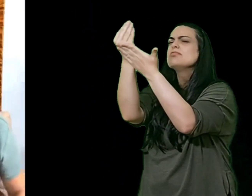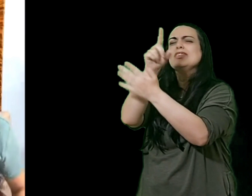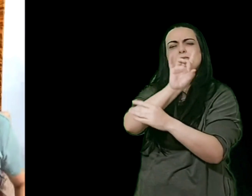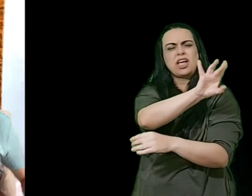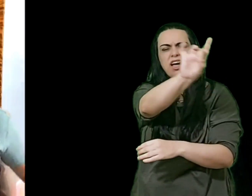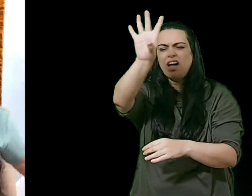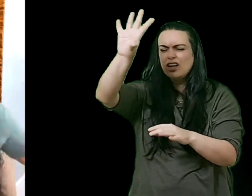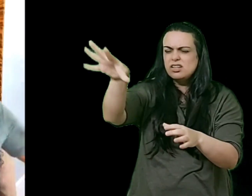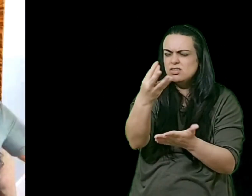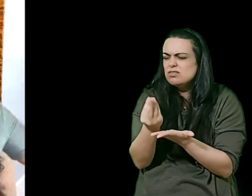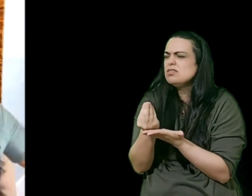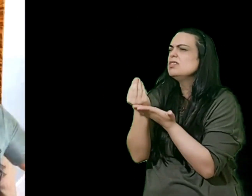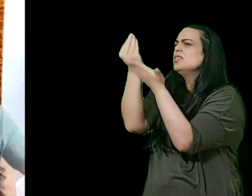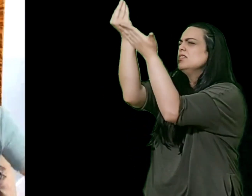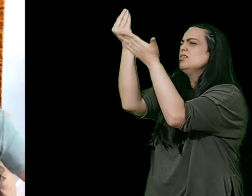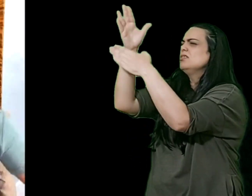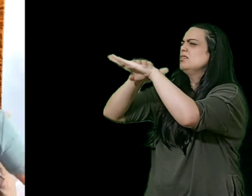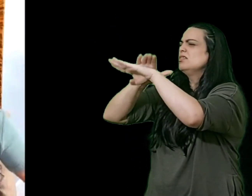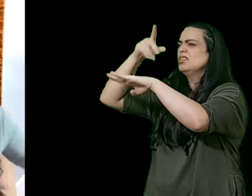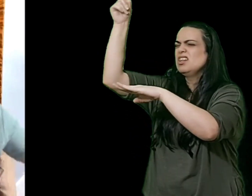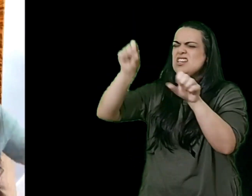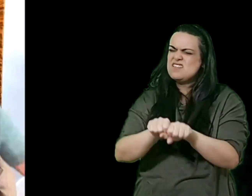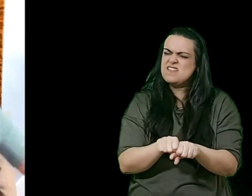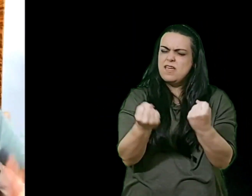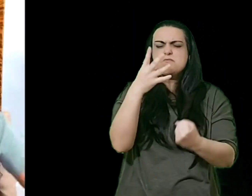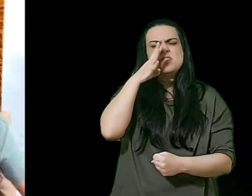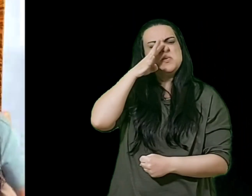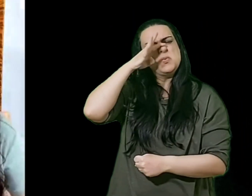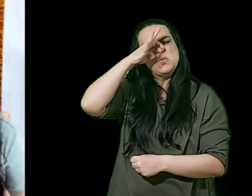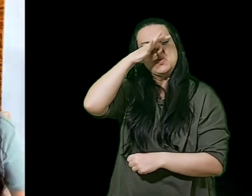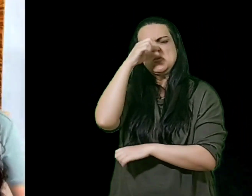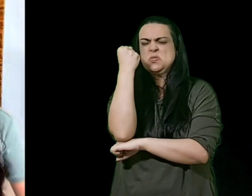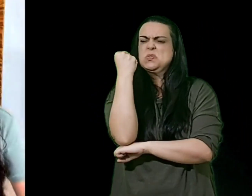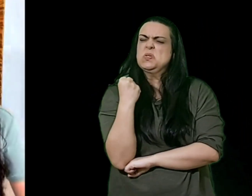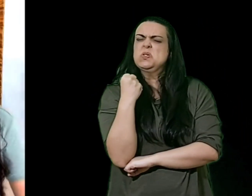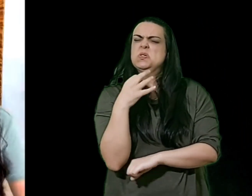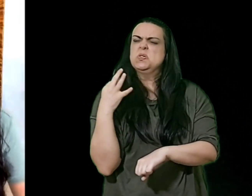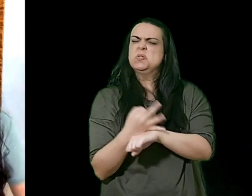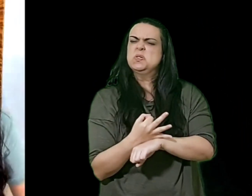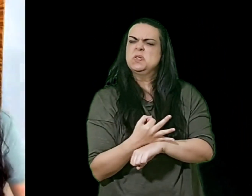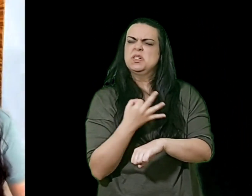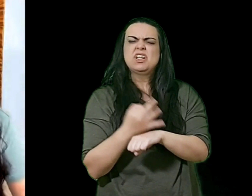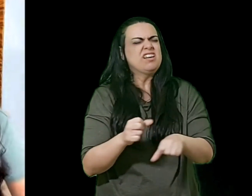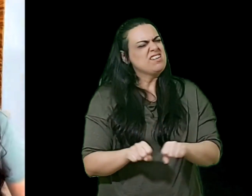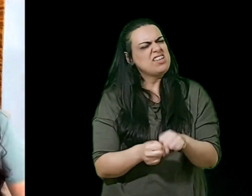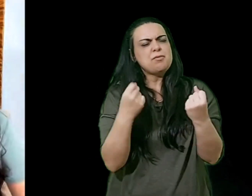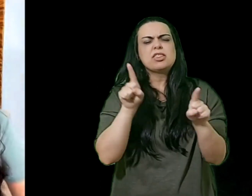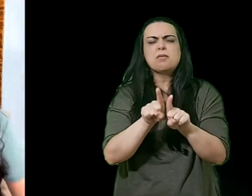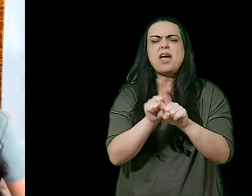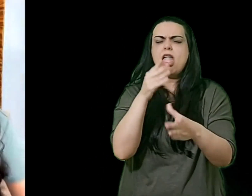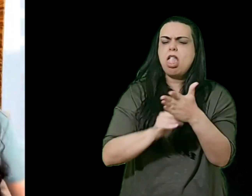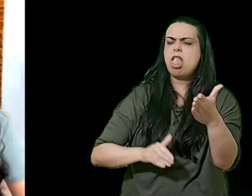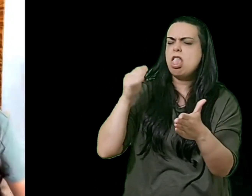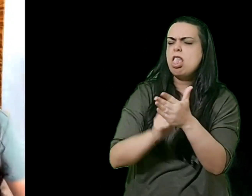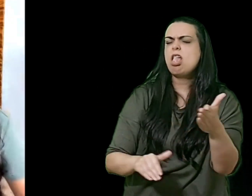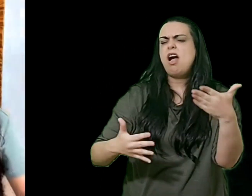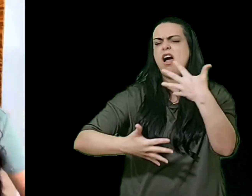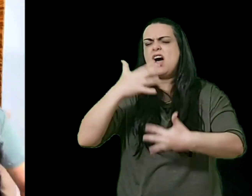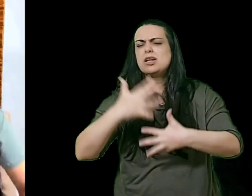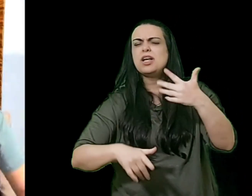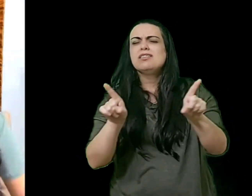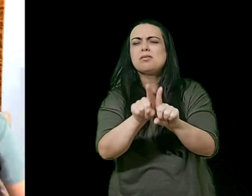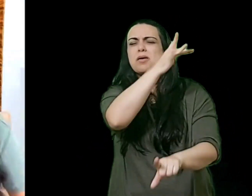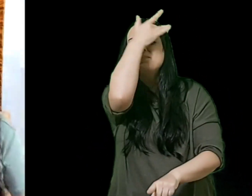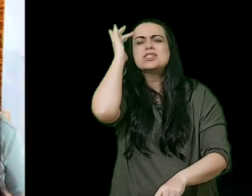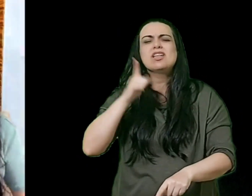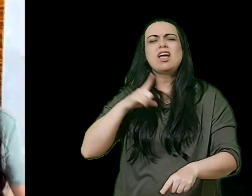diante de ti. E te peço, quebra toda resistência, todo empecilho. Te peço ajuda agora até para esta pessoa que está com dificuldade